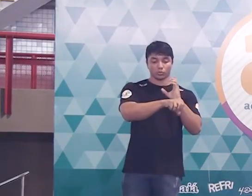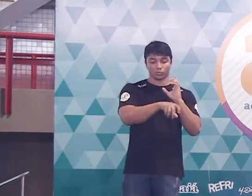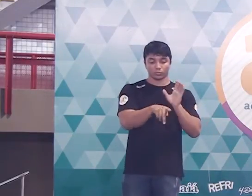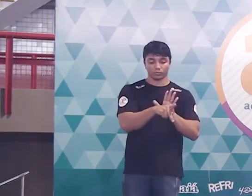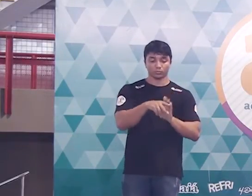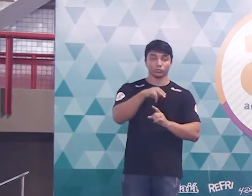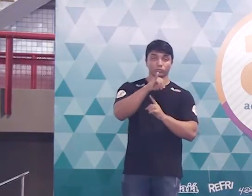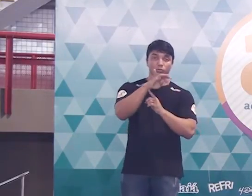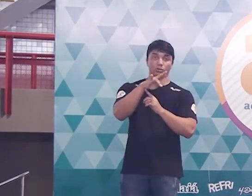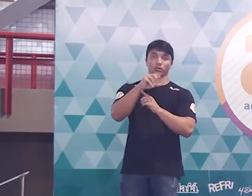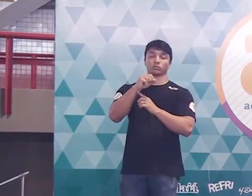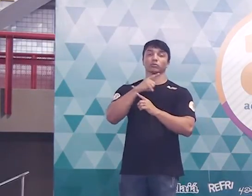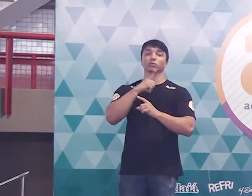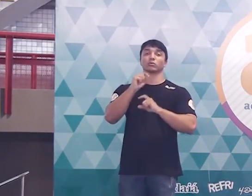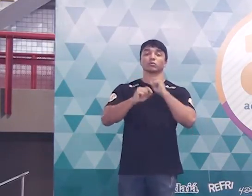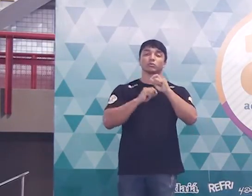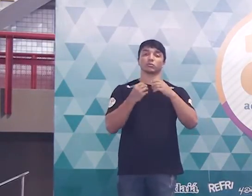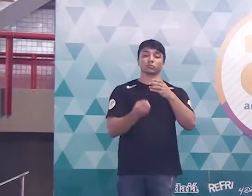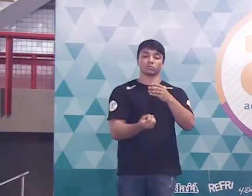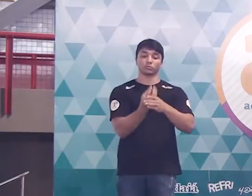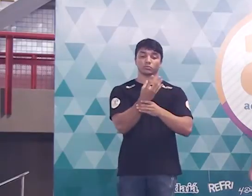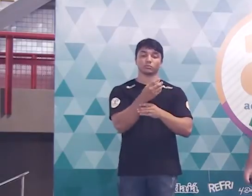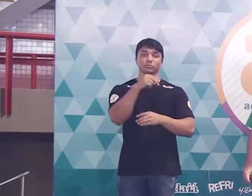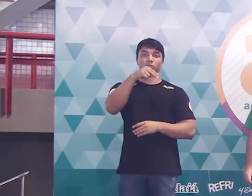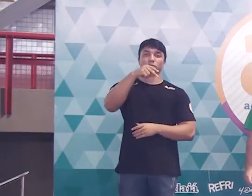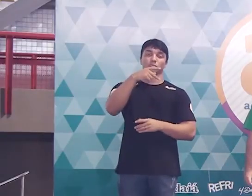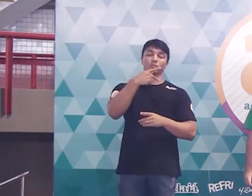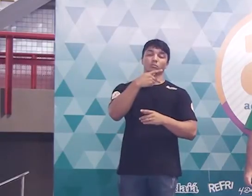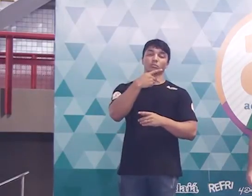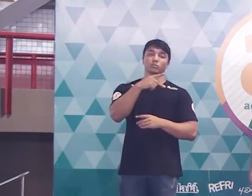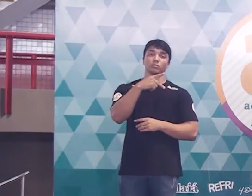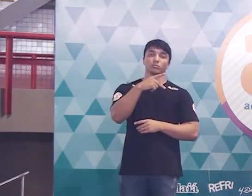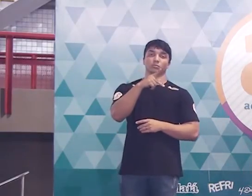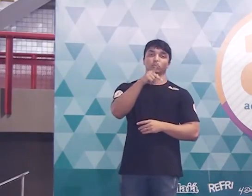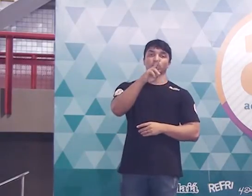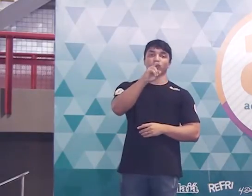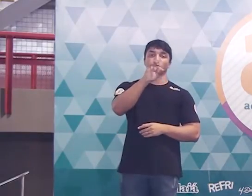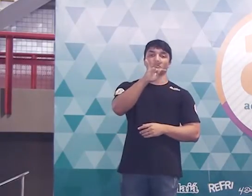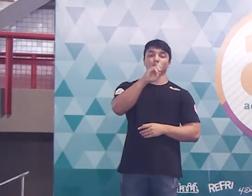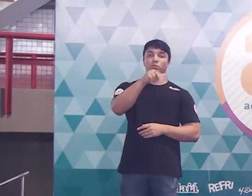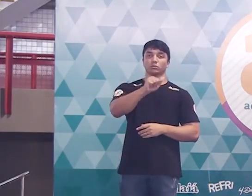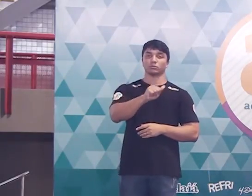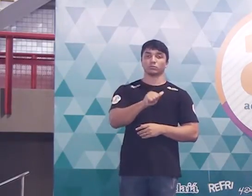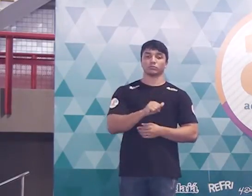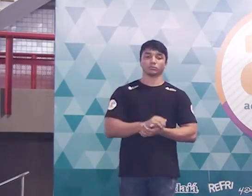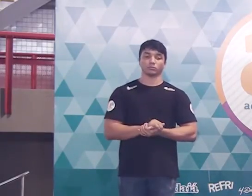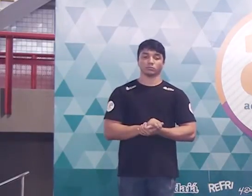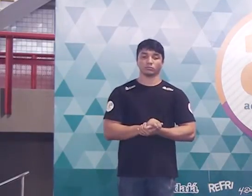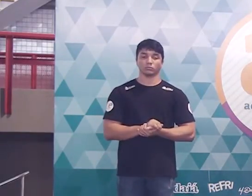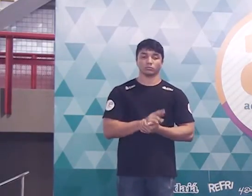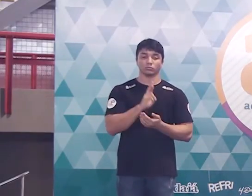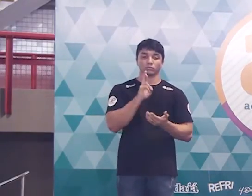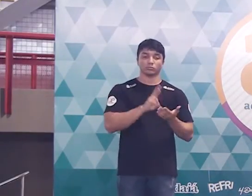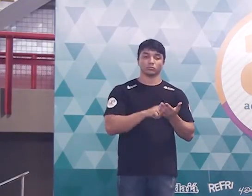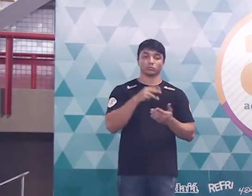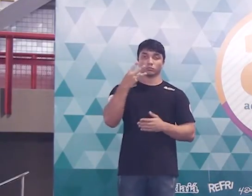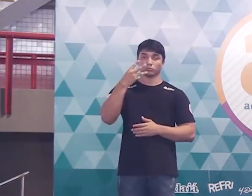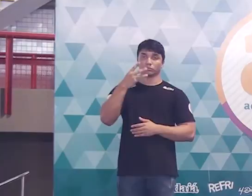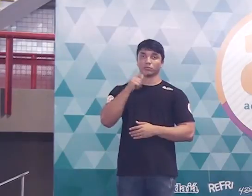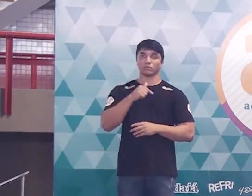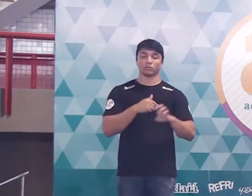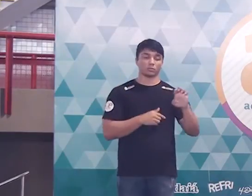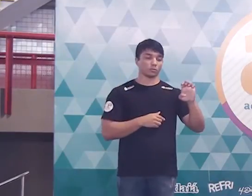nitrato, ela vai diminuir a produção de quê? Proteínas. Perfeito? Tranquilo? Qual foi a resposta dessa nossa questão de número